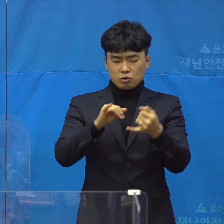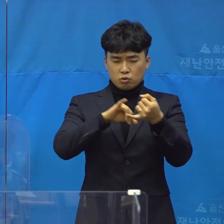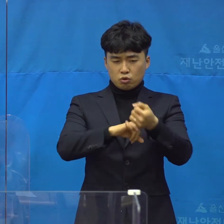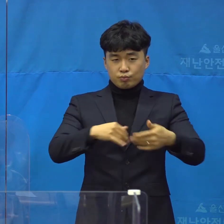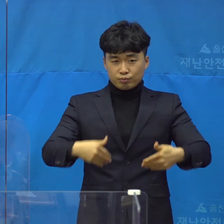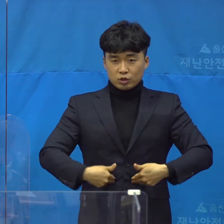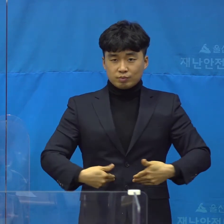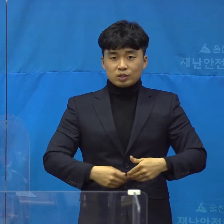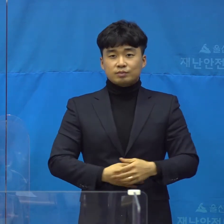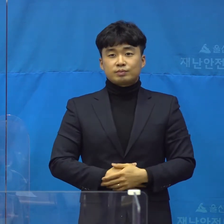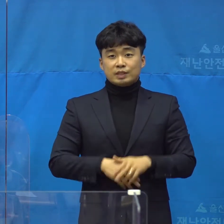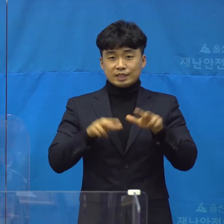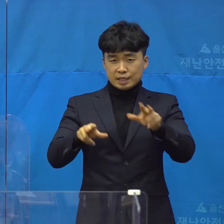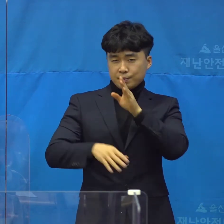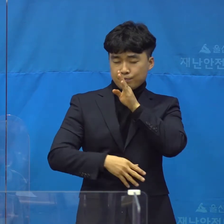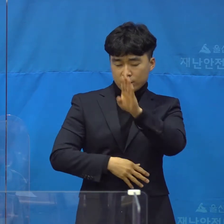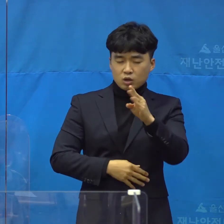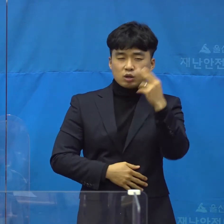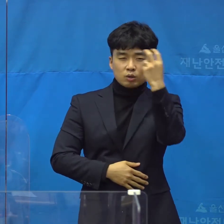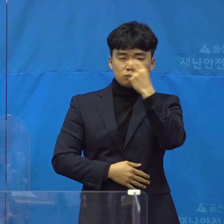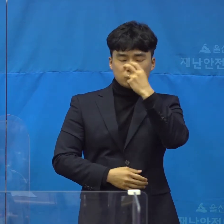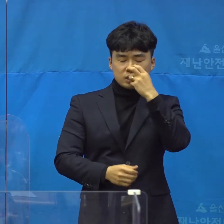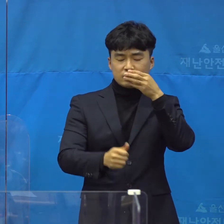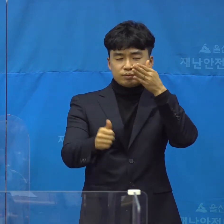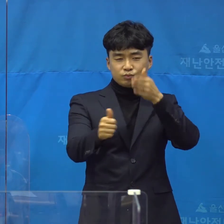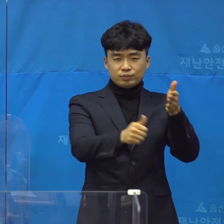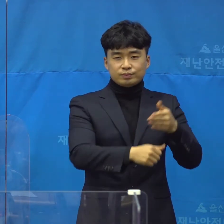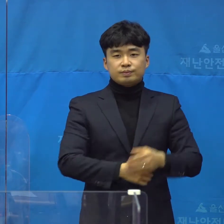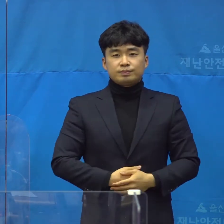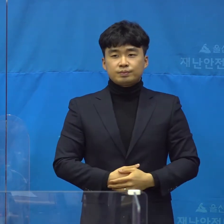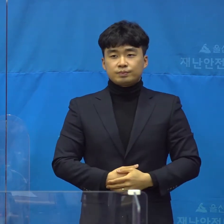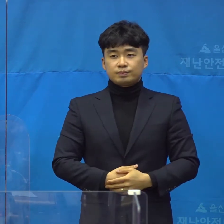행동입니다. 지금 바로 진단검사를 받으시길 바랍니다.